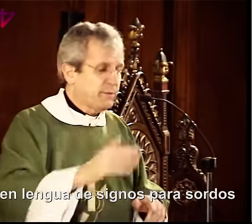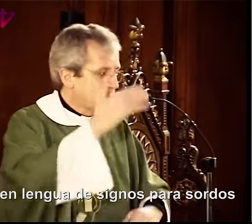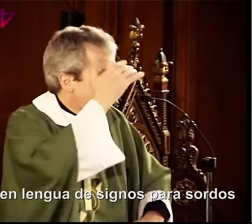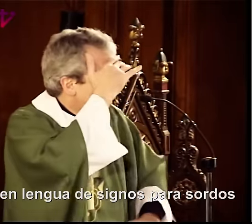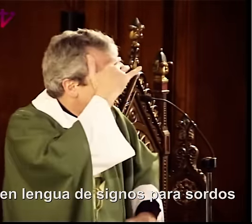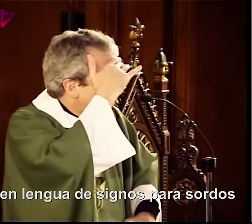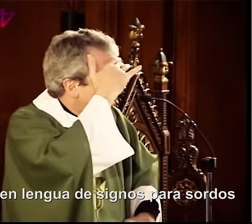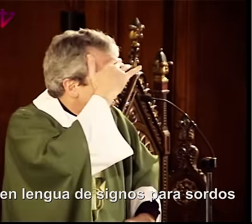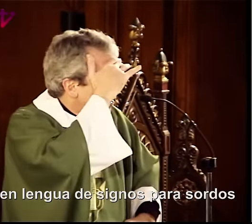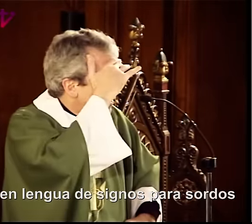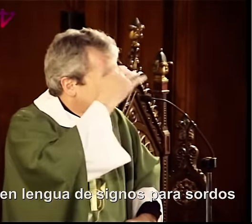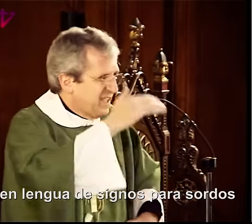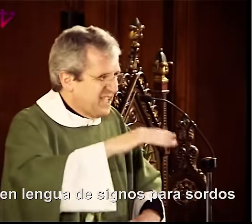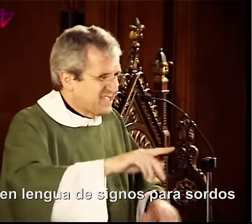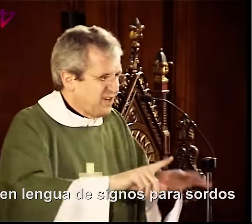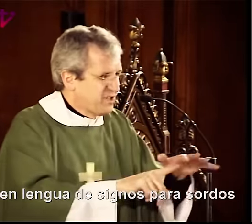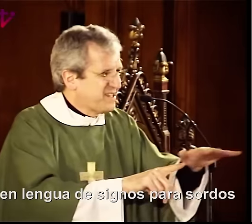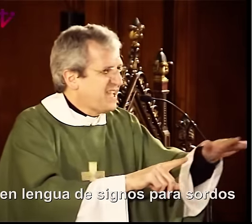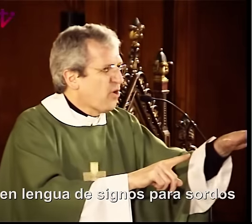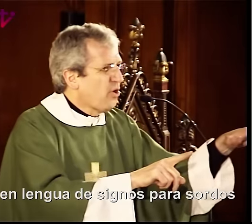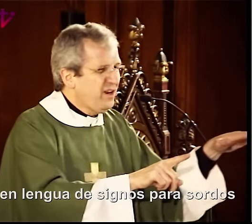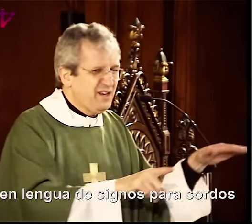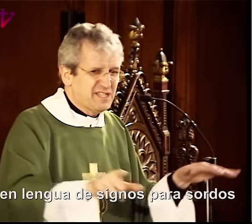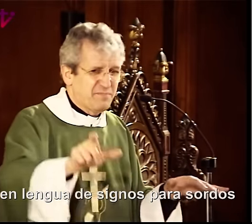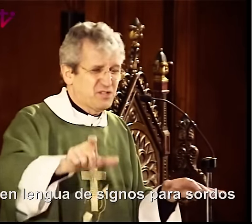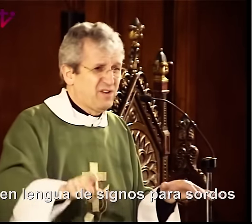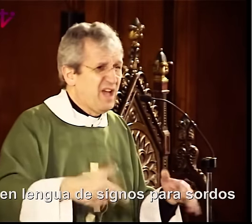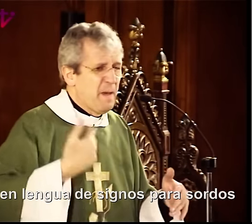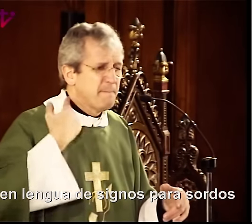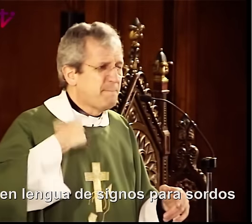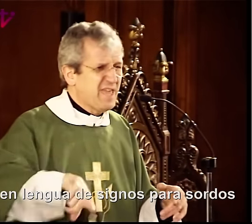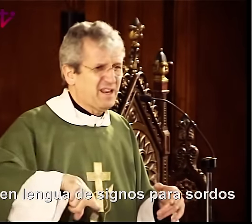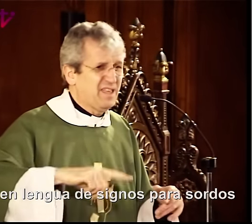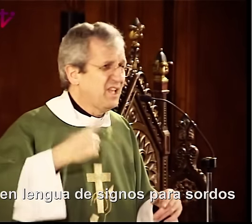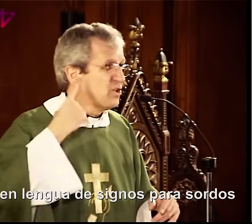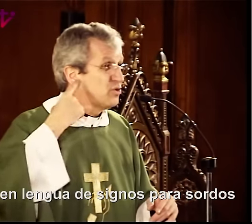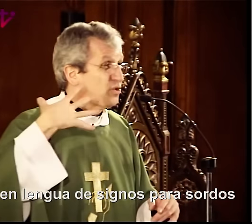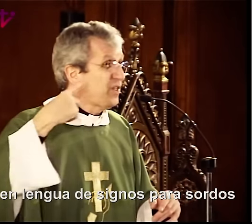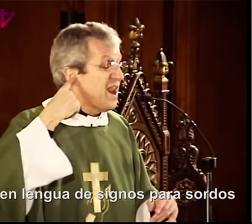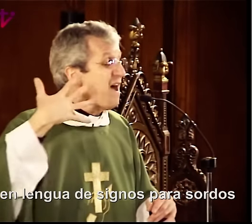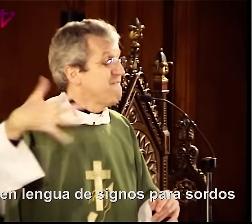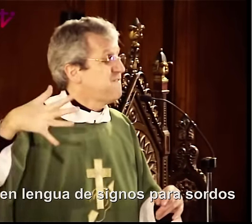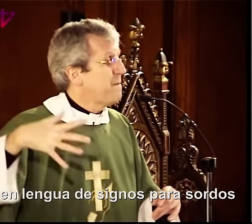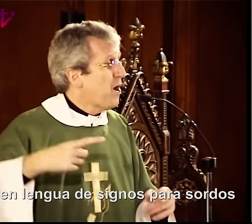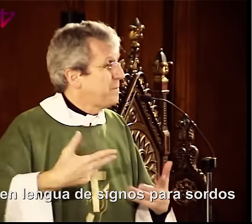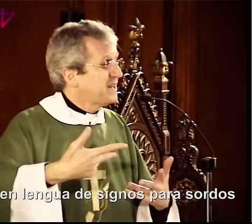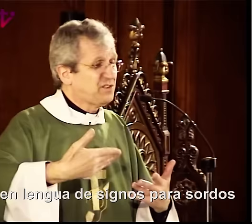persona, y hasta ahí los demás ya corren, y esa persona pierde toda la fama o pierde todo